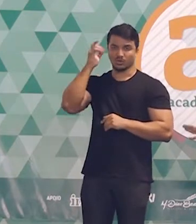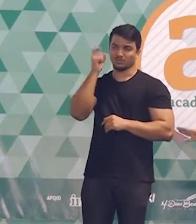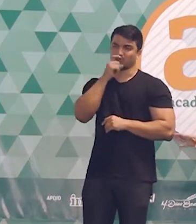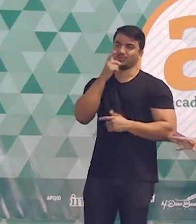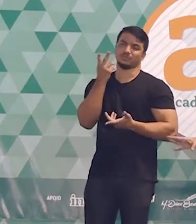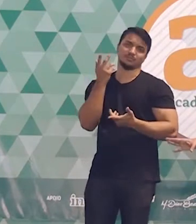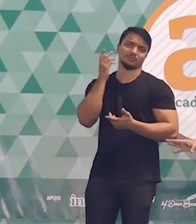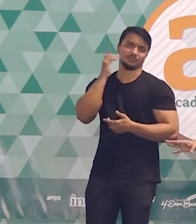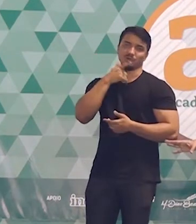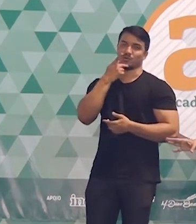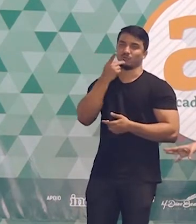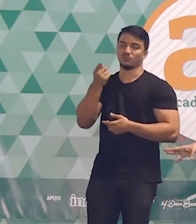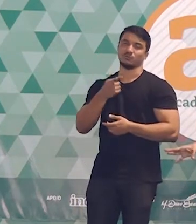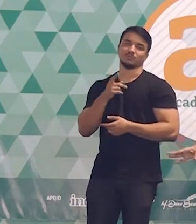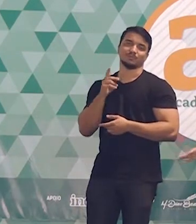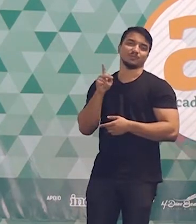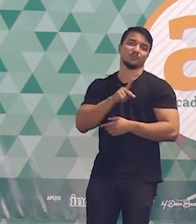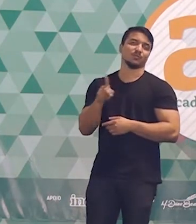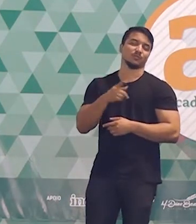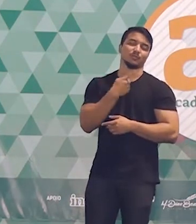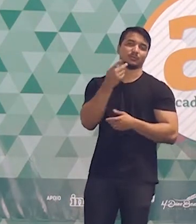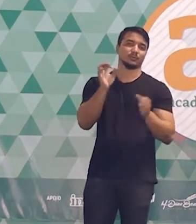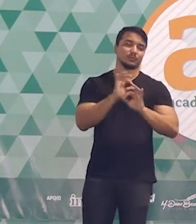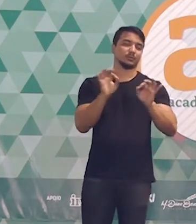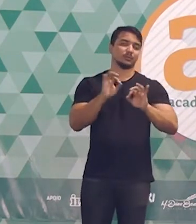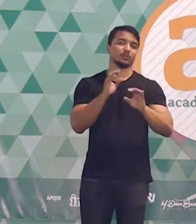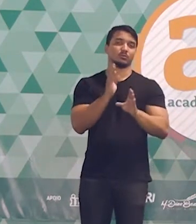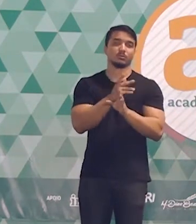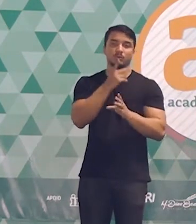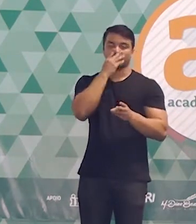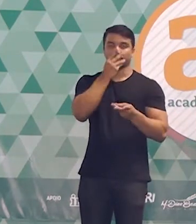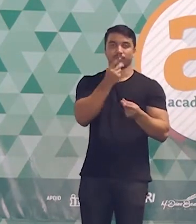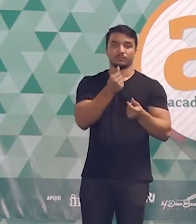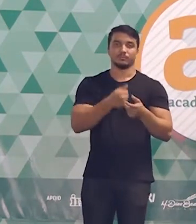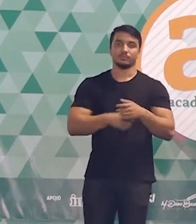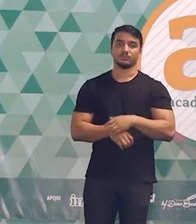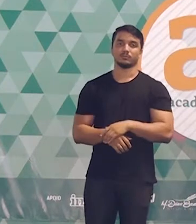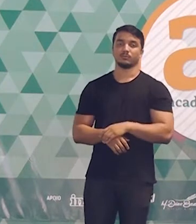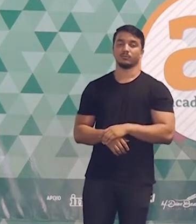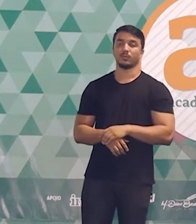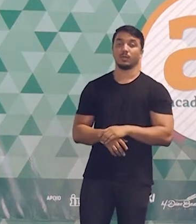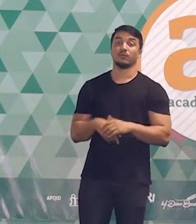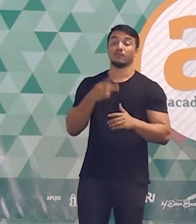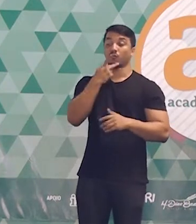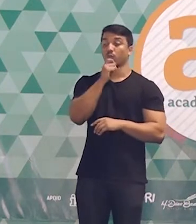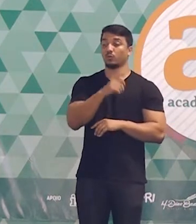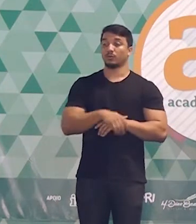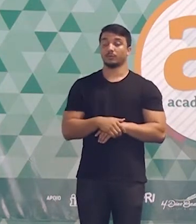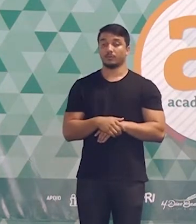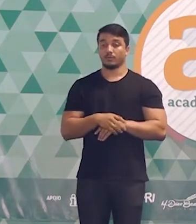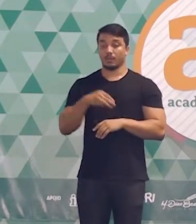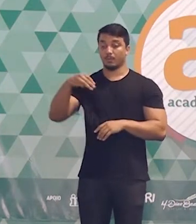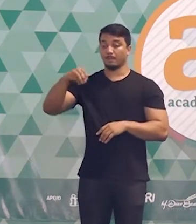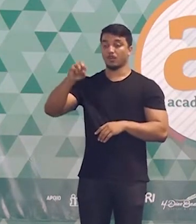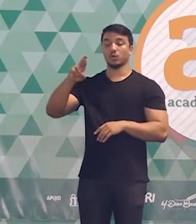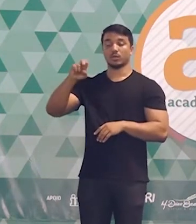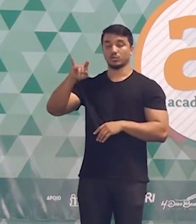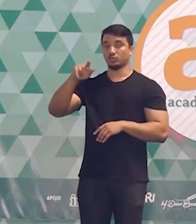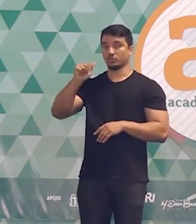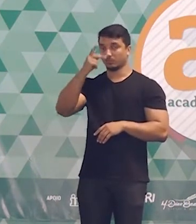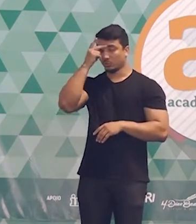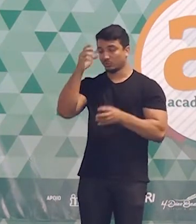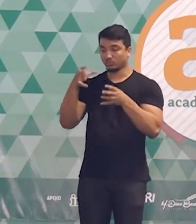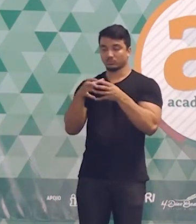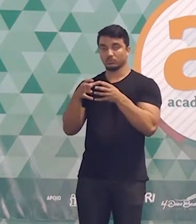que um professor não disse isso, tá? Porque é uma cavalidade. Que os